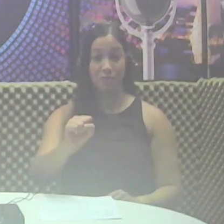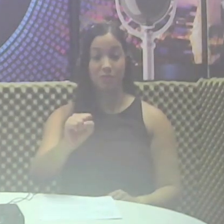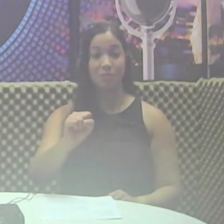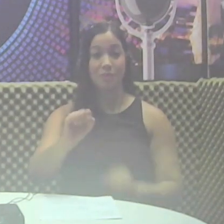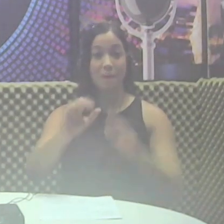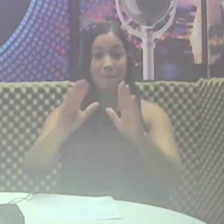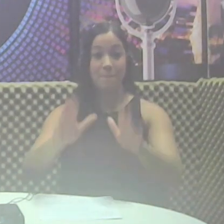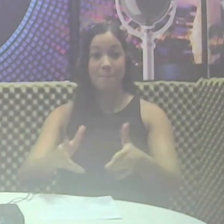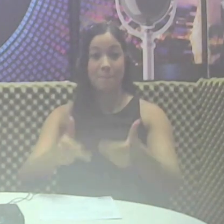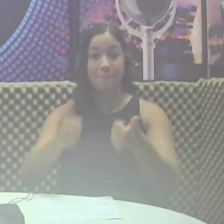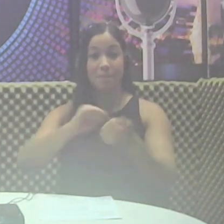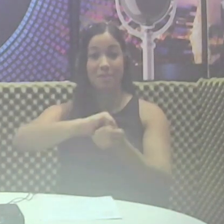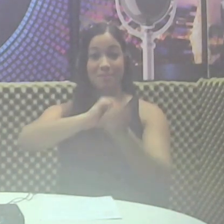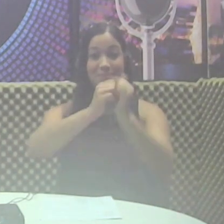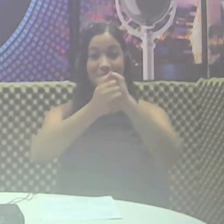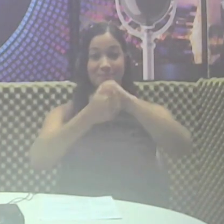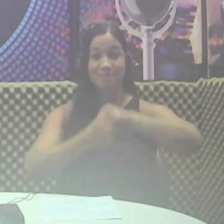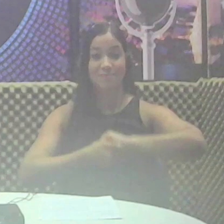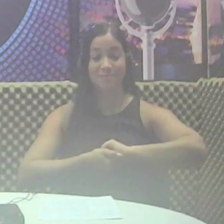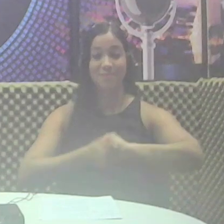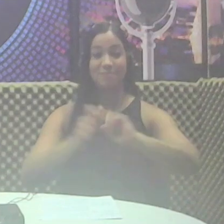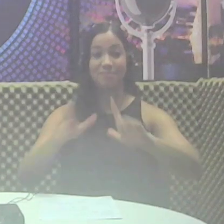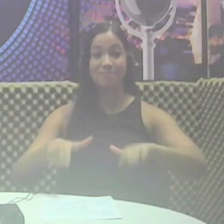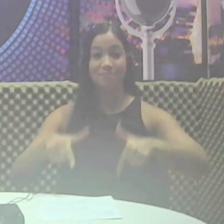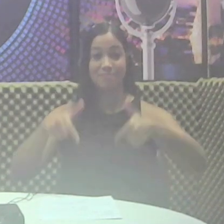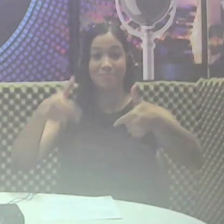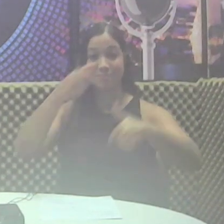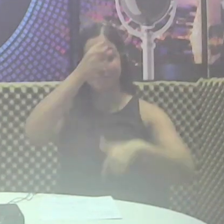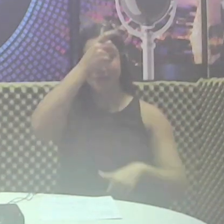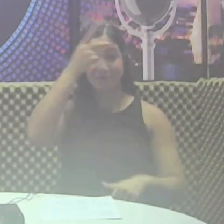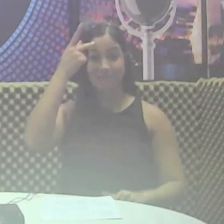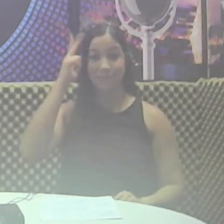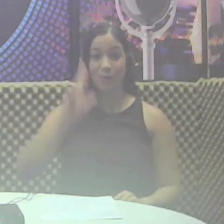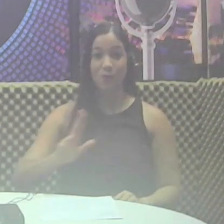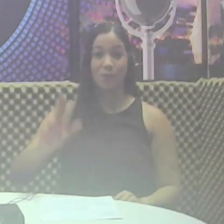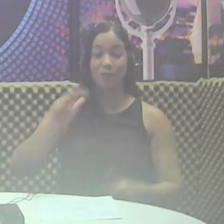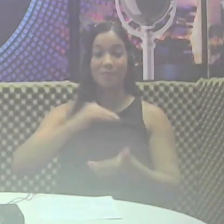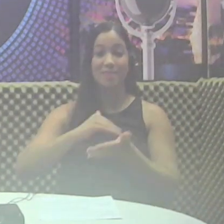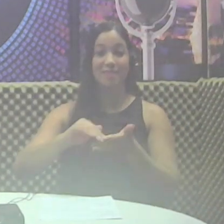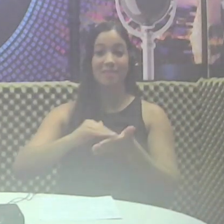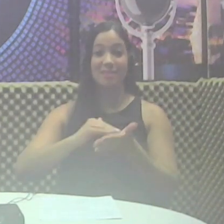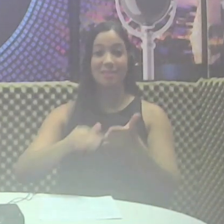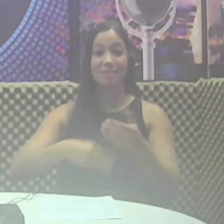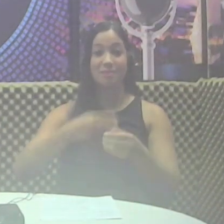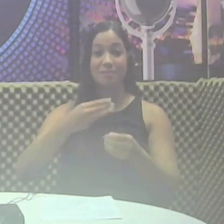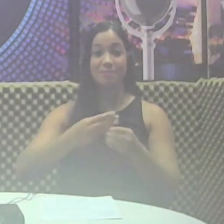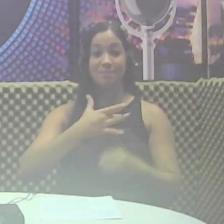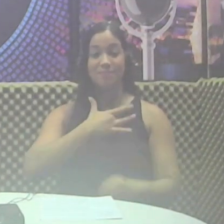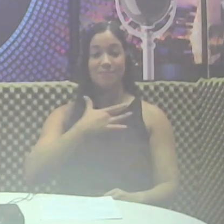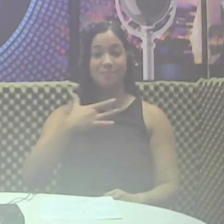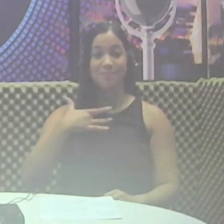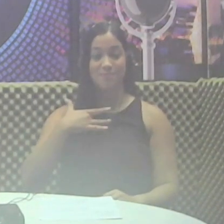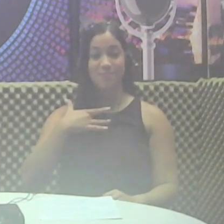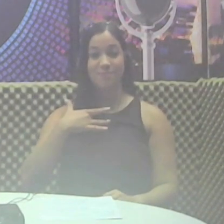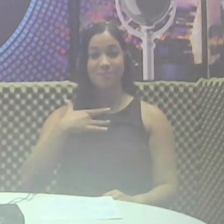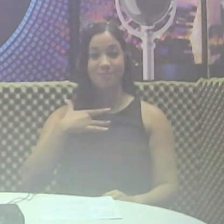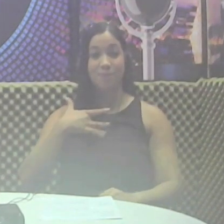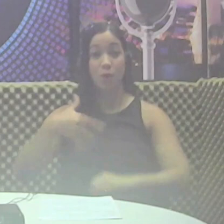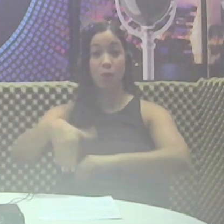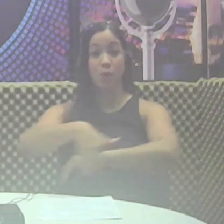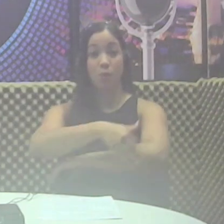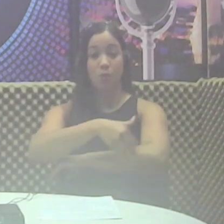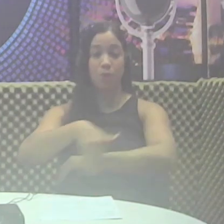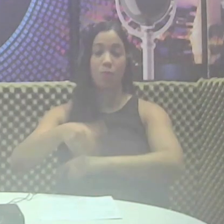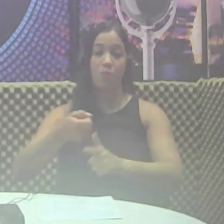A nova sede da UBS passou por reforma e adequações executadas pela Prefeitura de Uberlândia por meio da Secretaria Municipal de Saúde. Localizada em